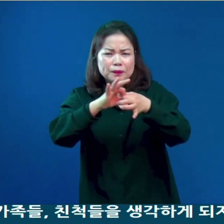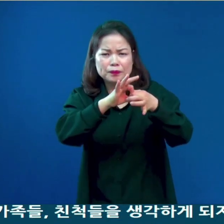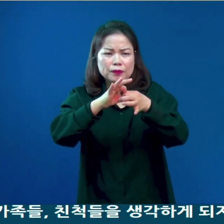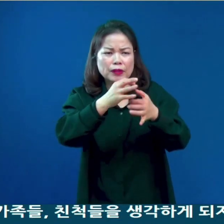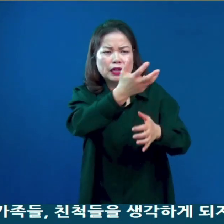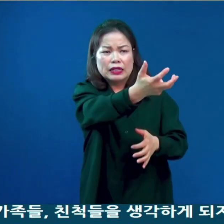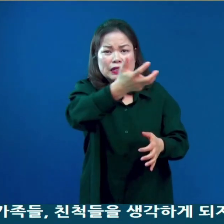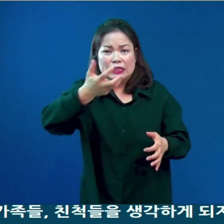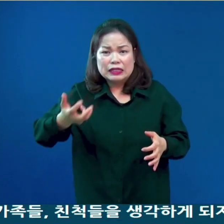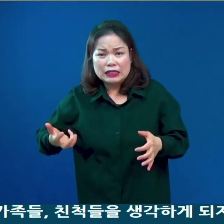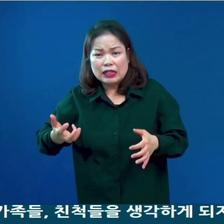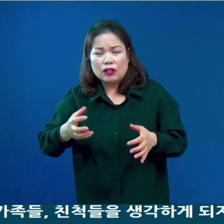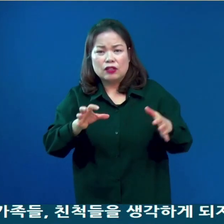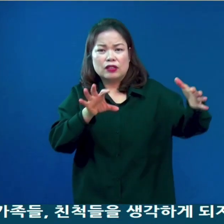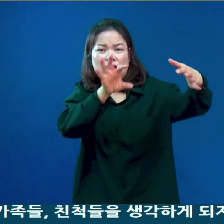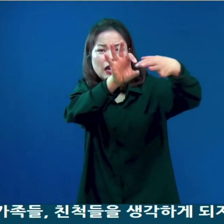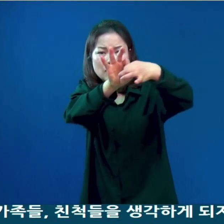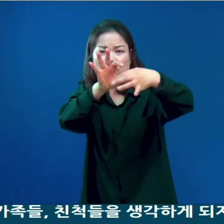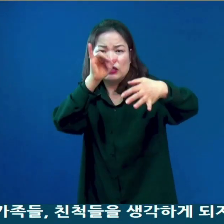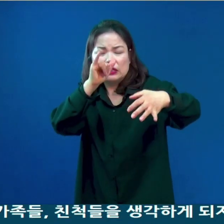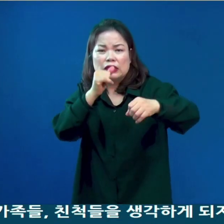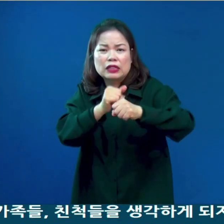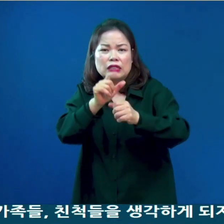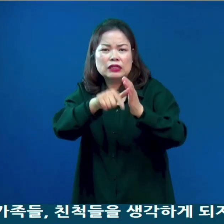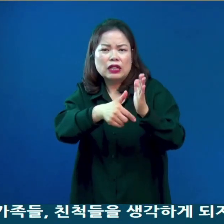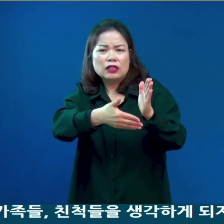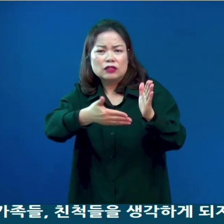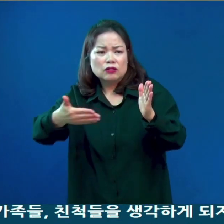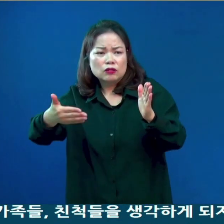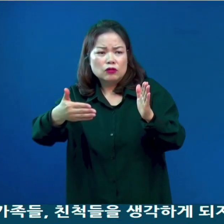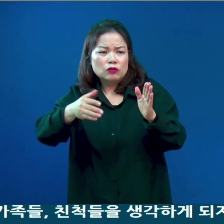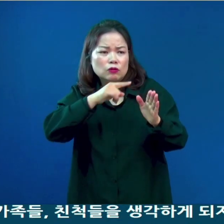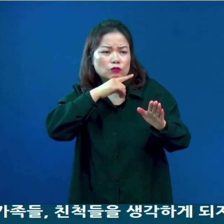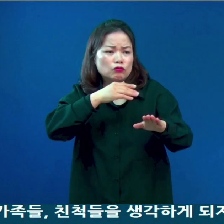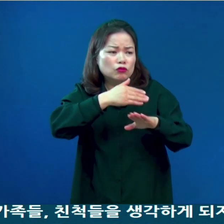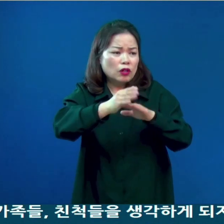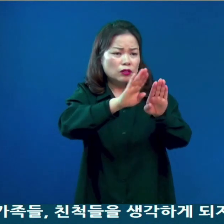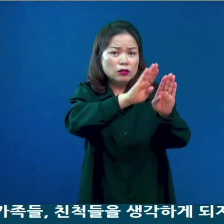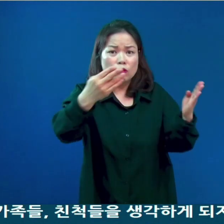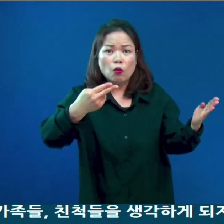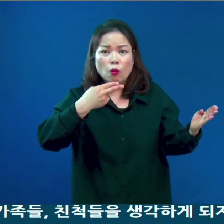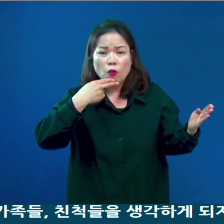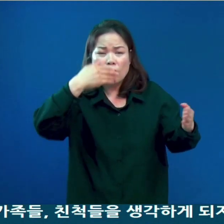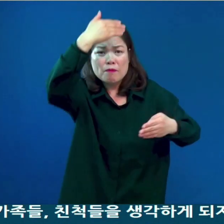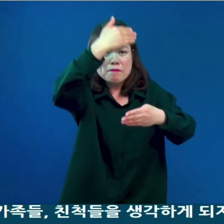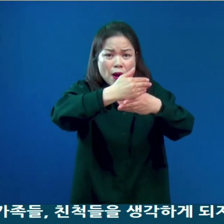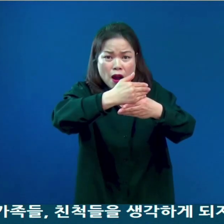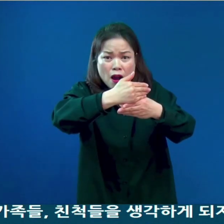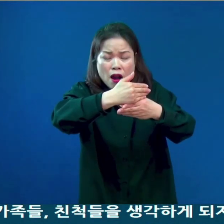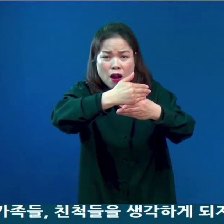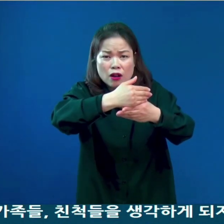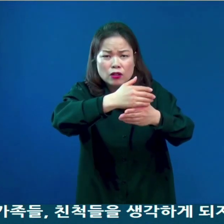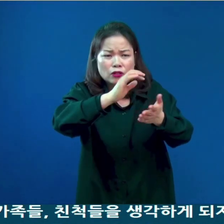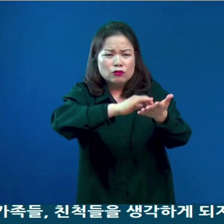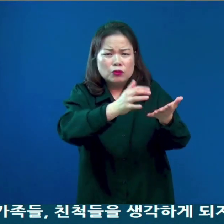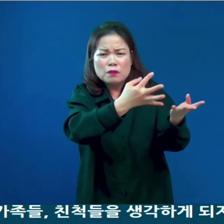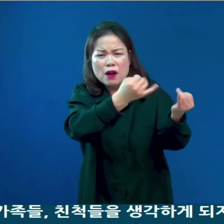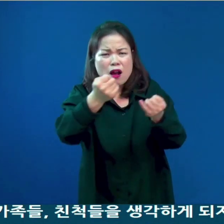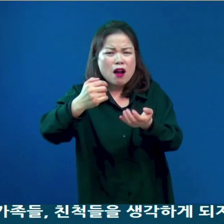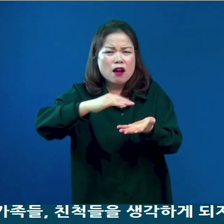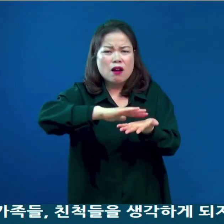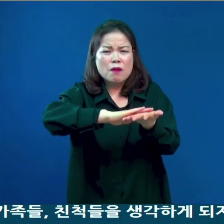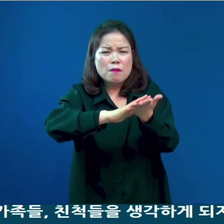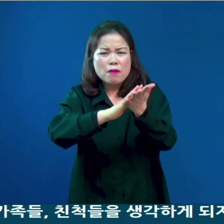신앙민들이 점점 시간이 지나는데 북한은 열리지 않습니다. 수많은 시간들이